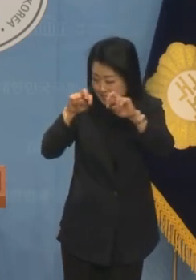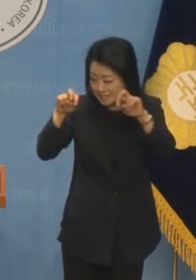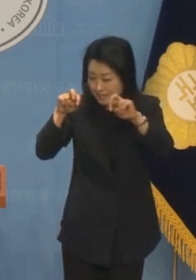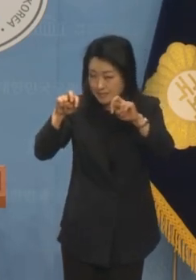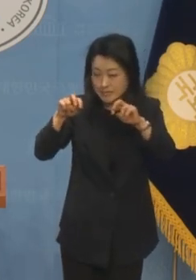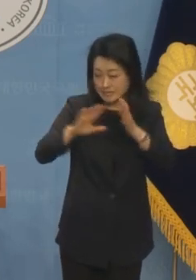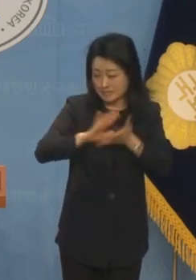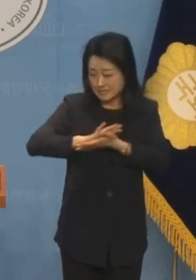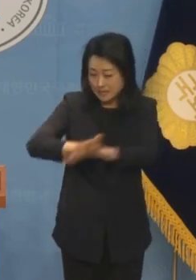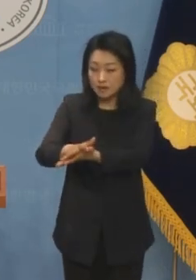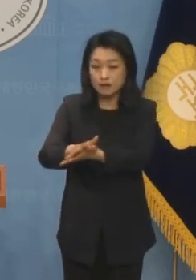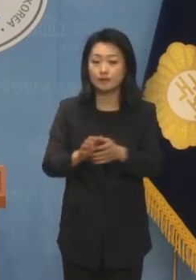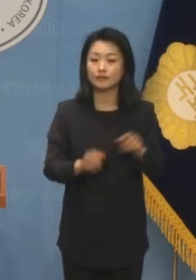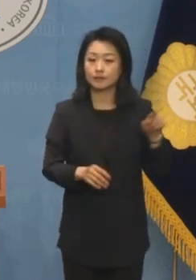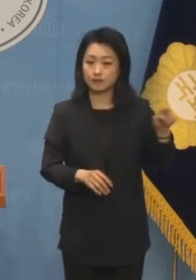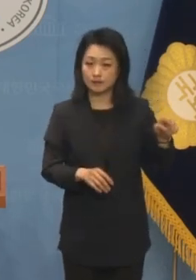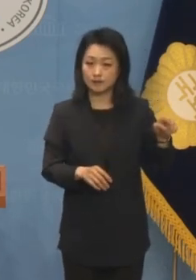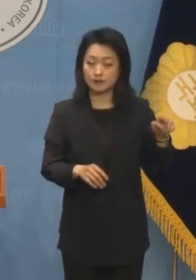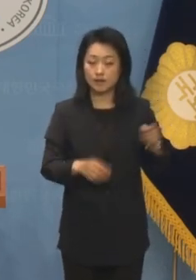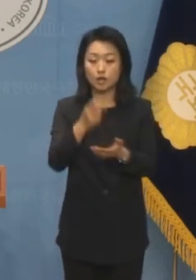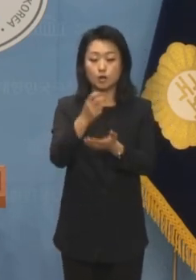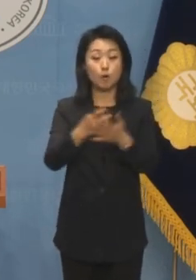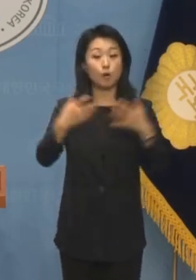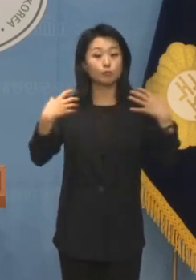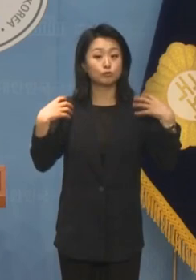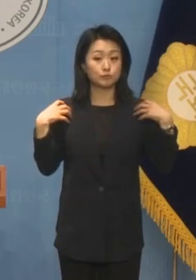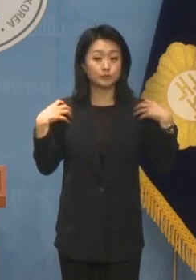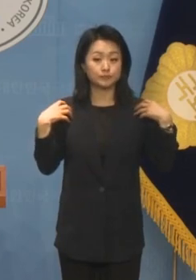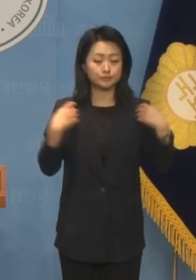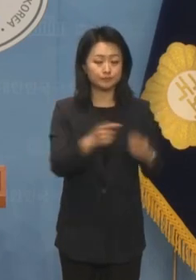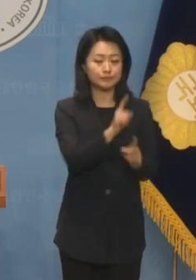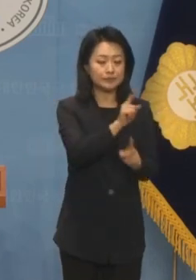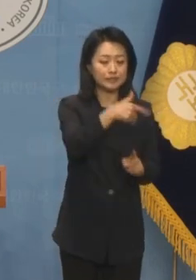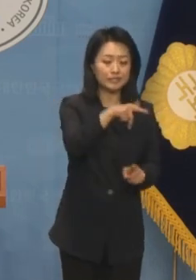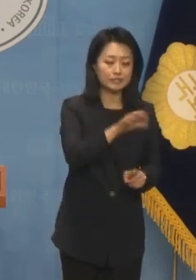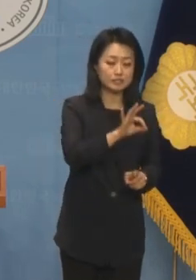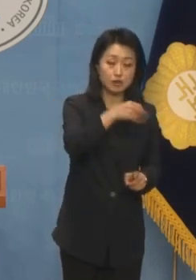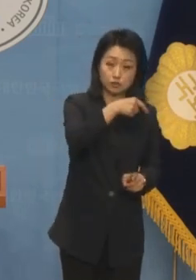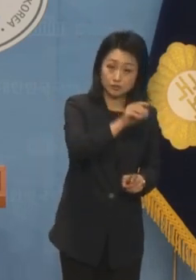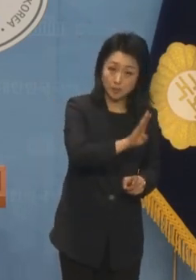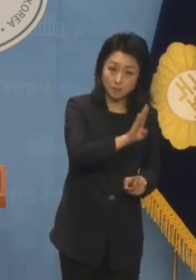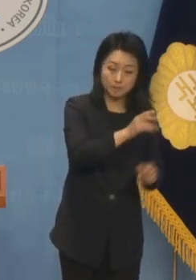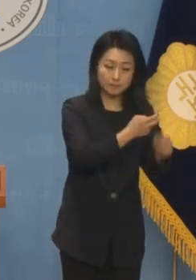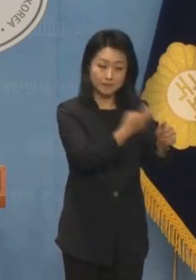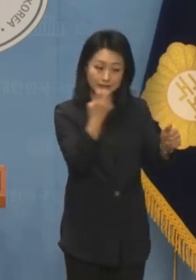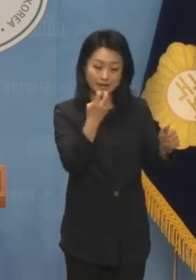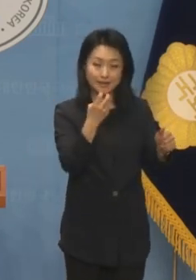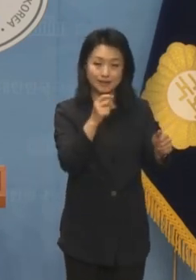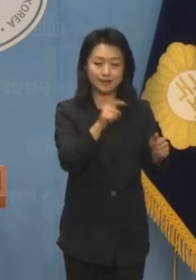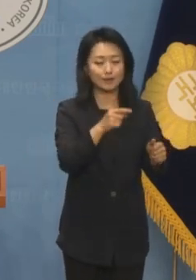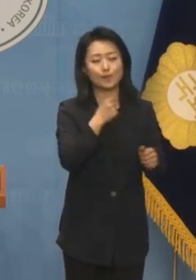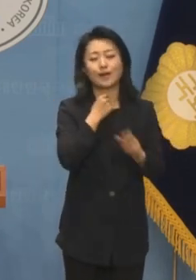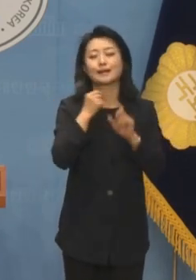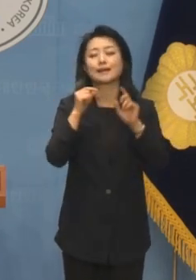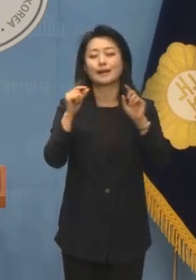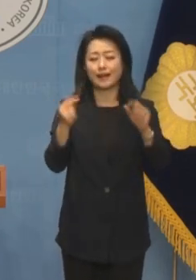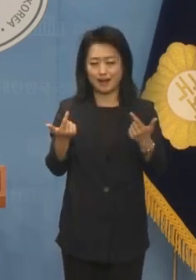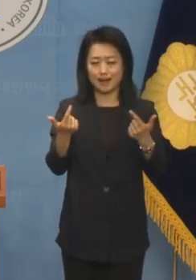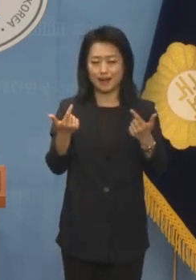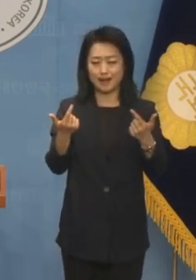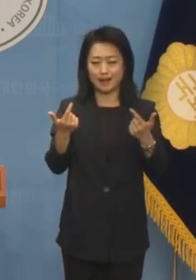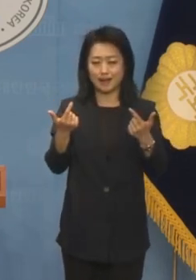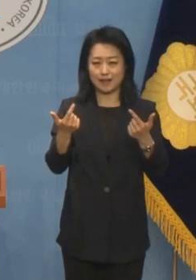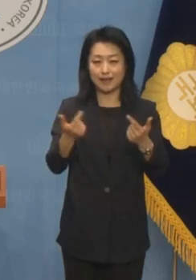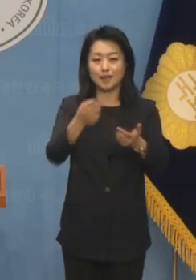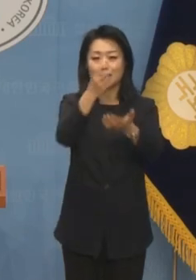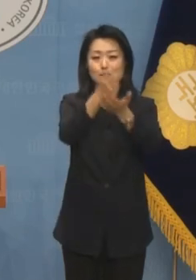탄압합니다. 법무부도 최근 이정섭 검사 탄핵에 반대한다는 의견서를 헌재에